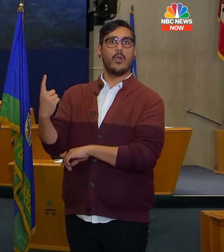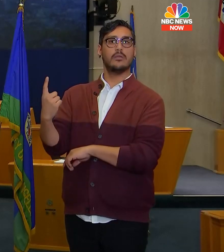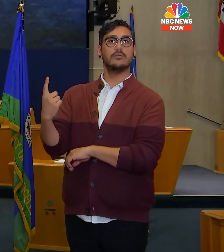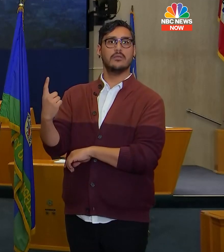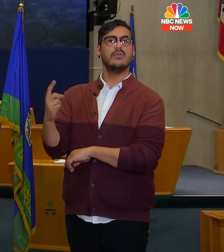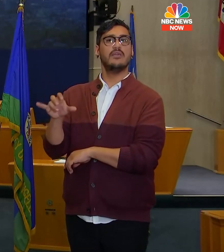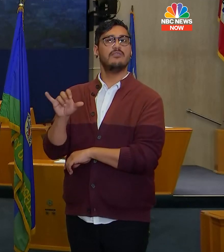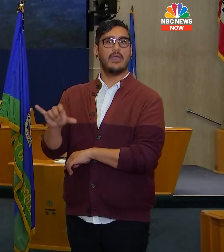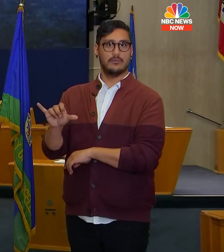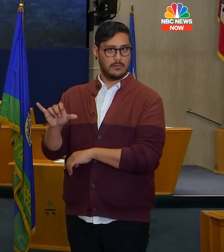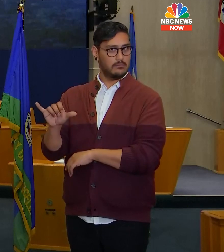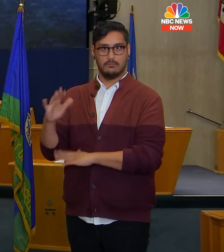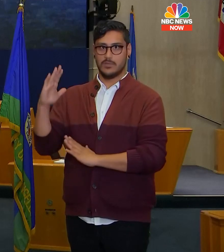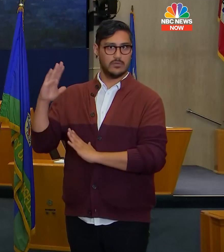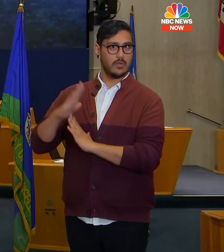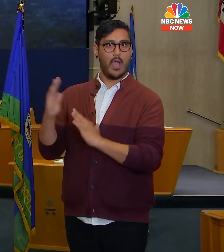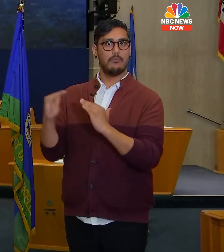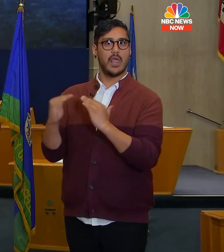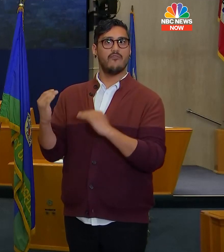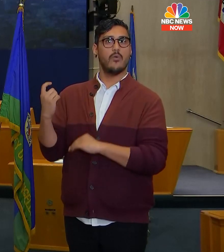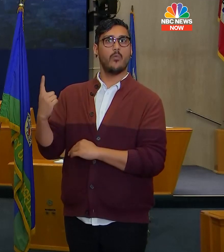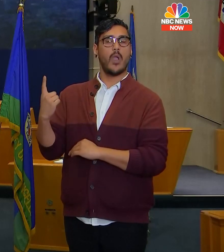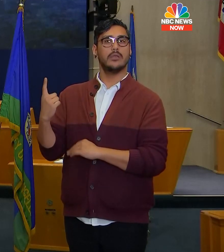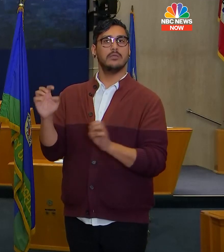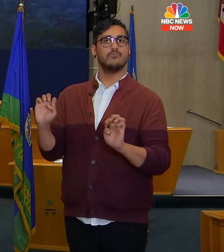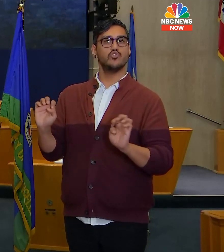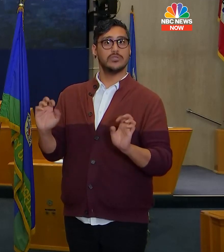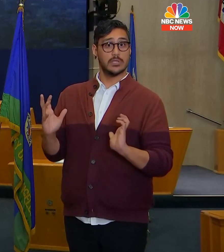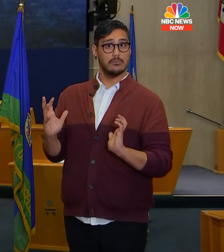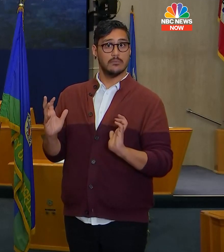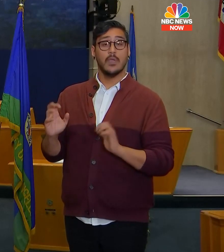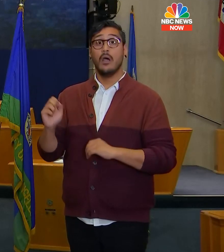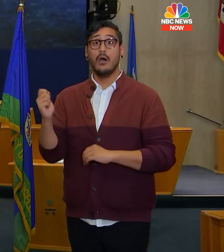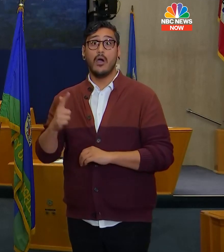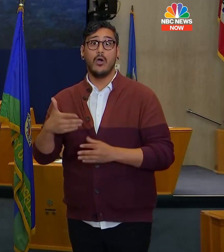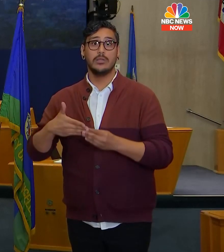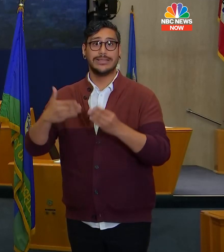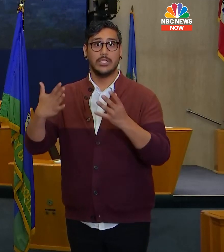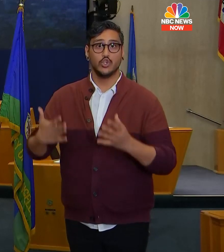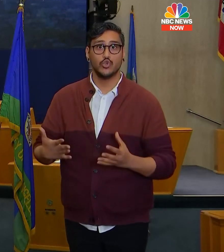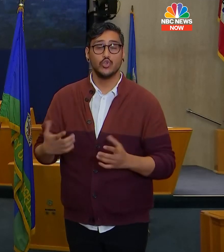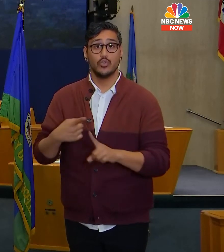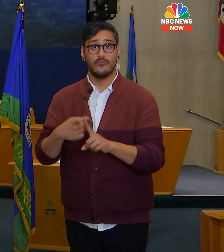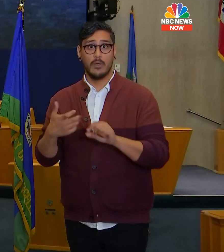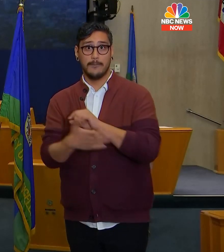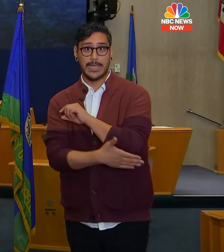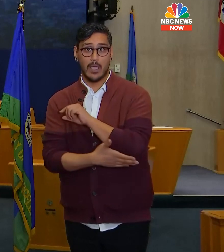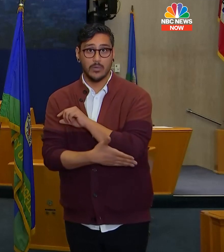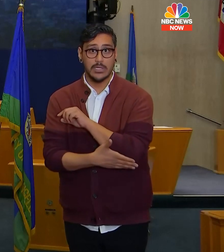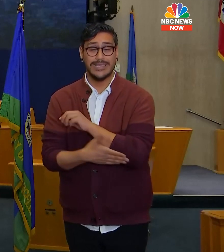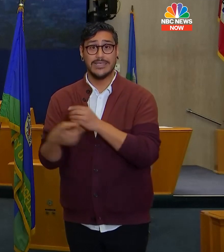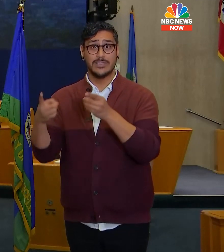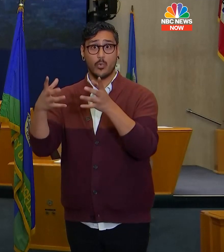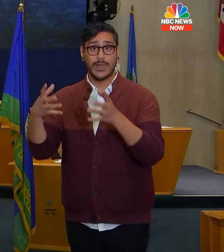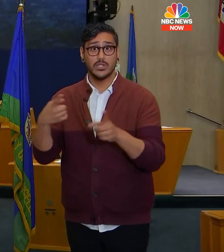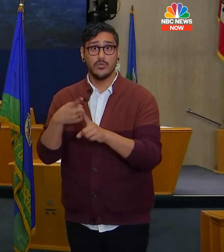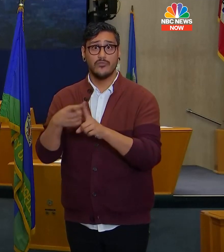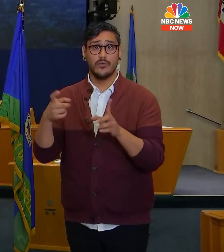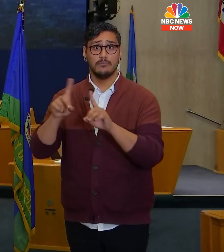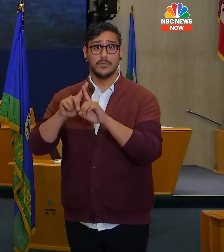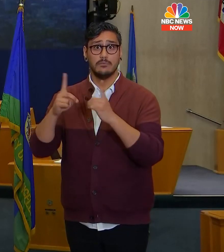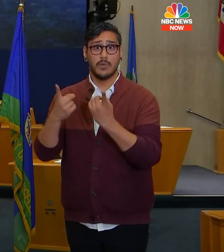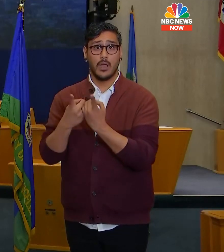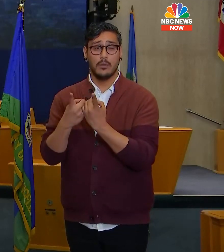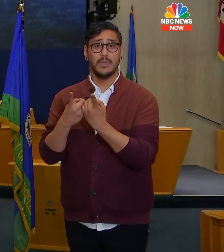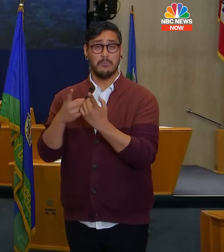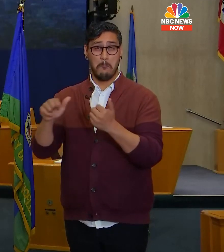nivel de alerta más alto. Y todos los líderes del condado y todos los directores de los departamentos